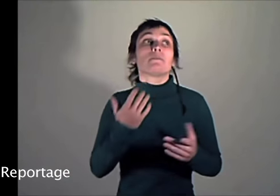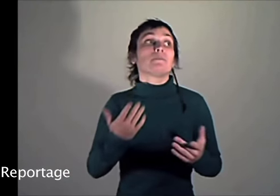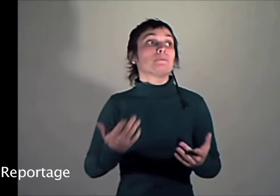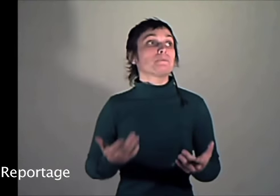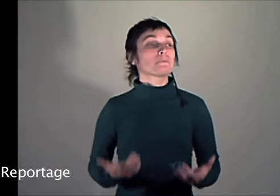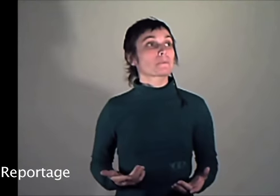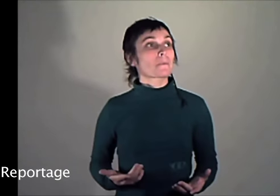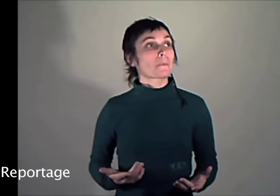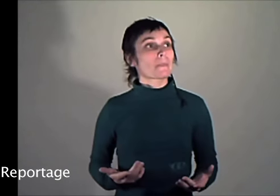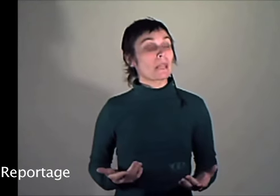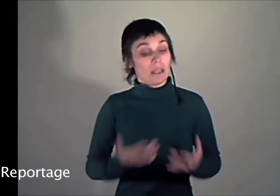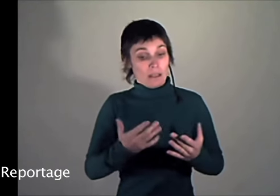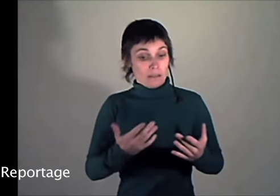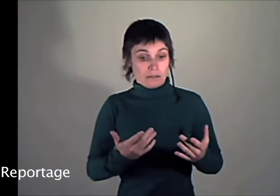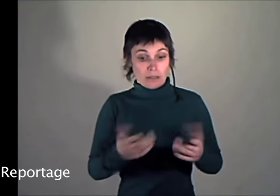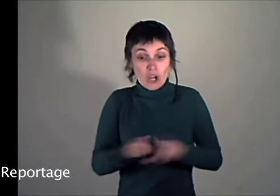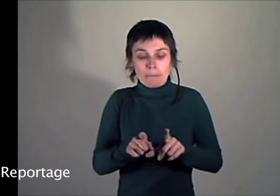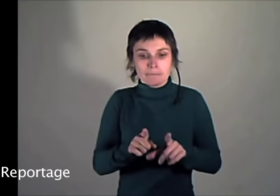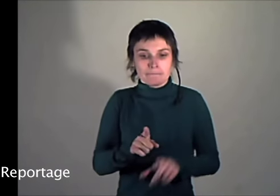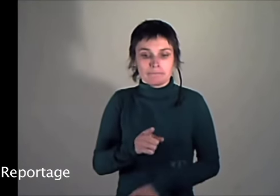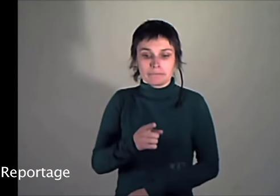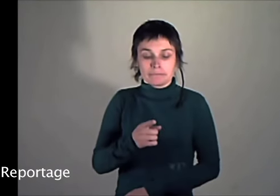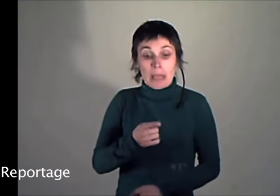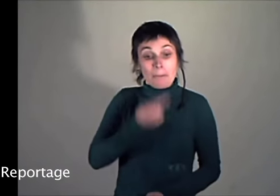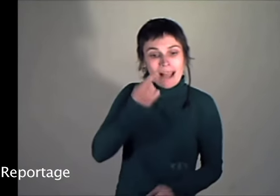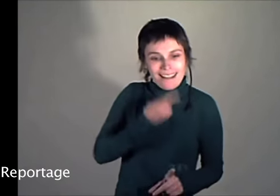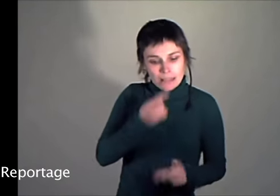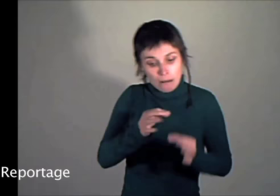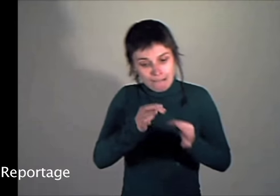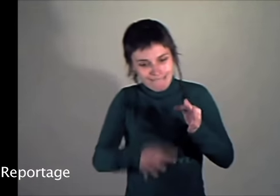a dit? Est-ce que la voix est forte ou faible? On ne sait pas.